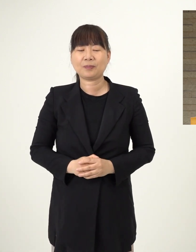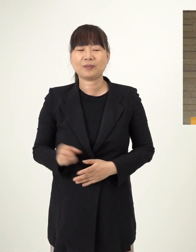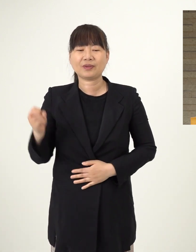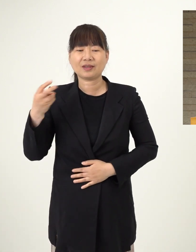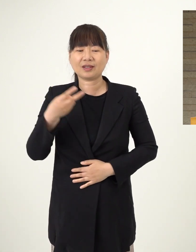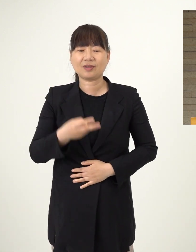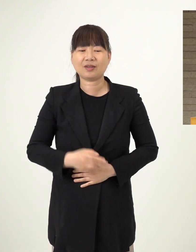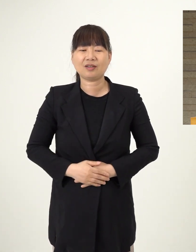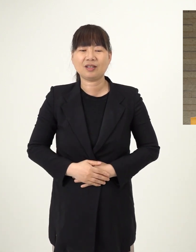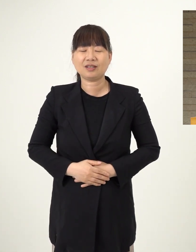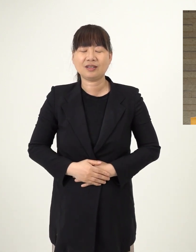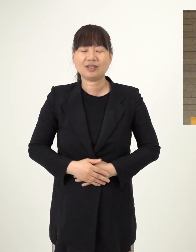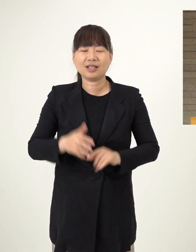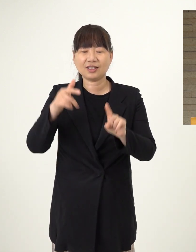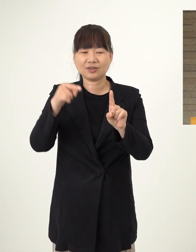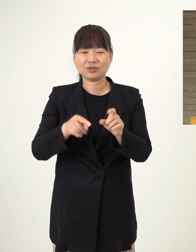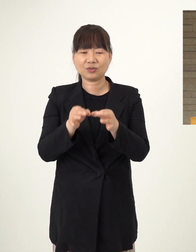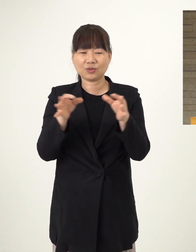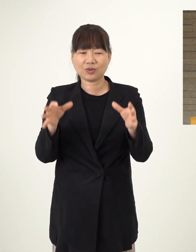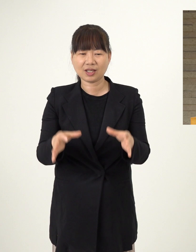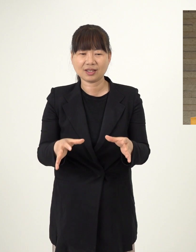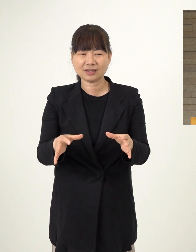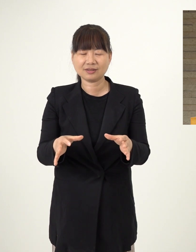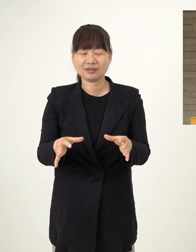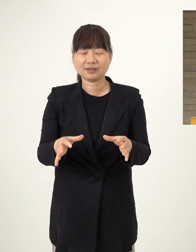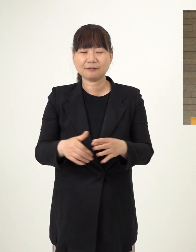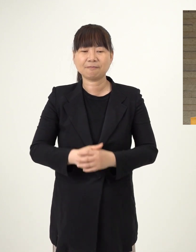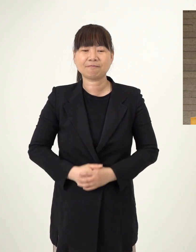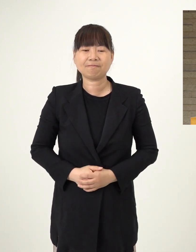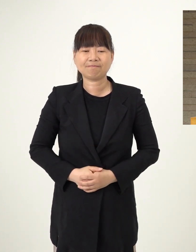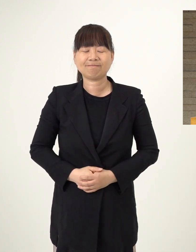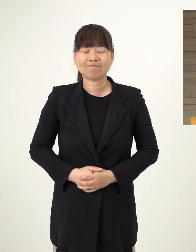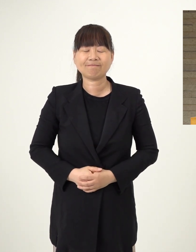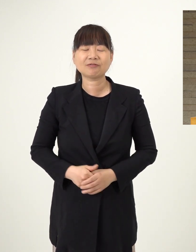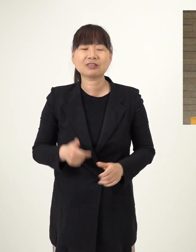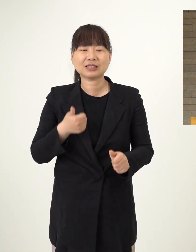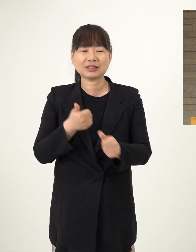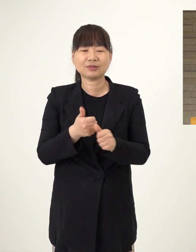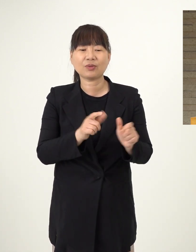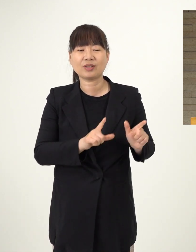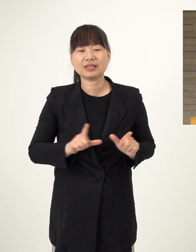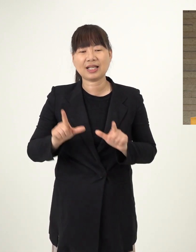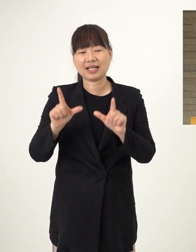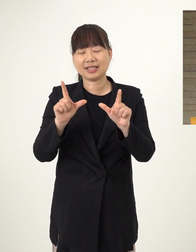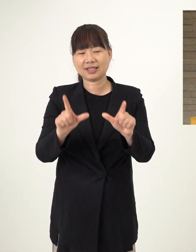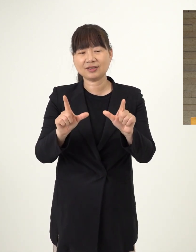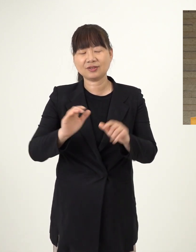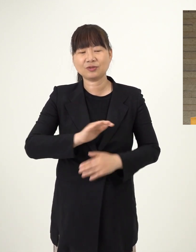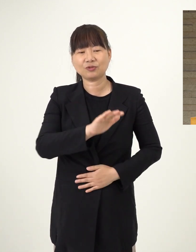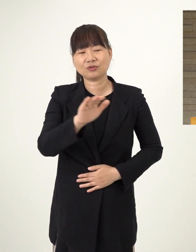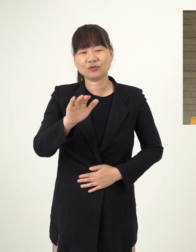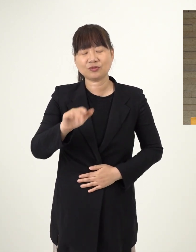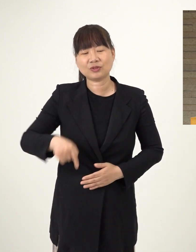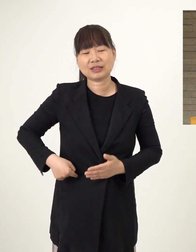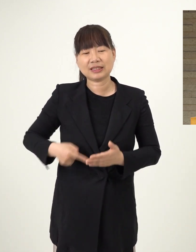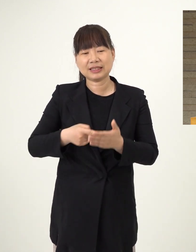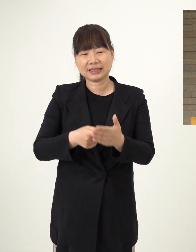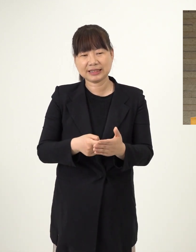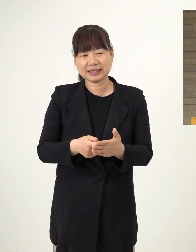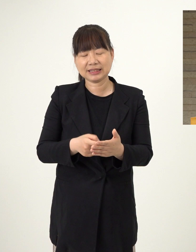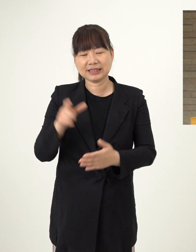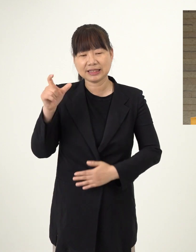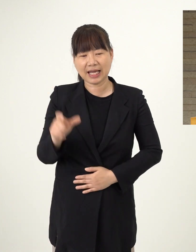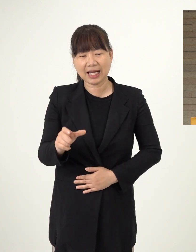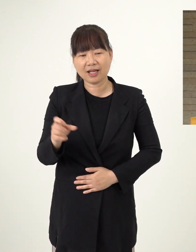또 한 주를 견고하게 살아내는 의지와 결단이